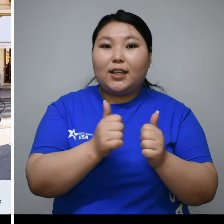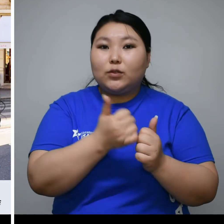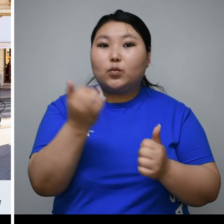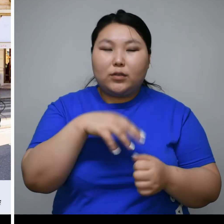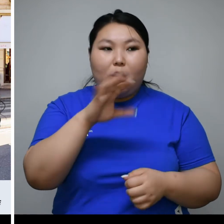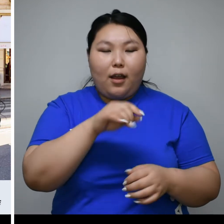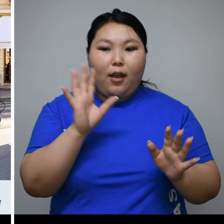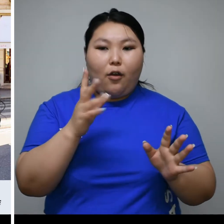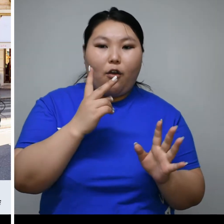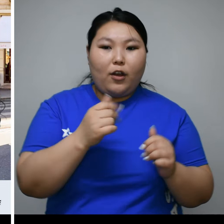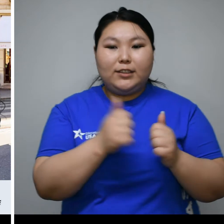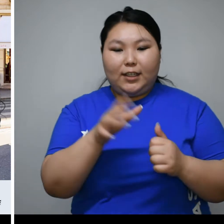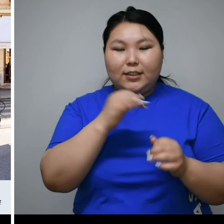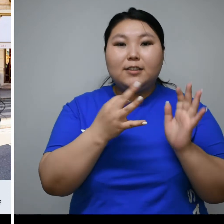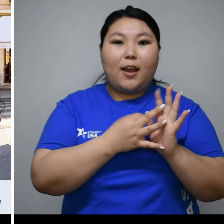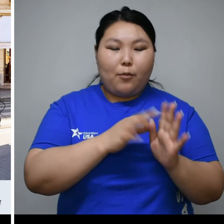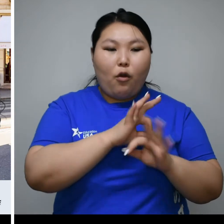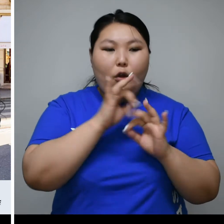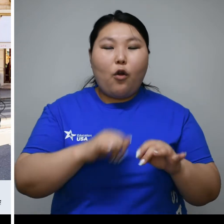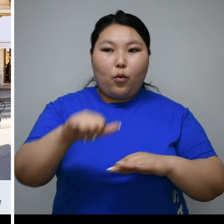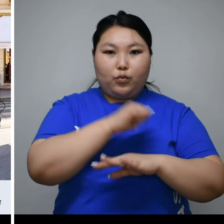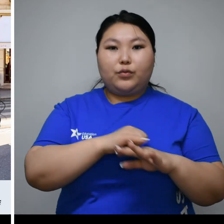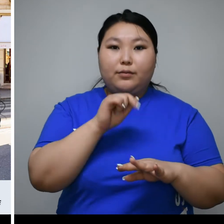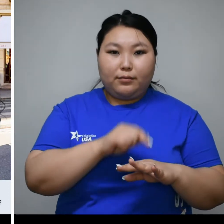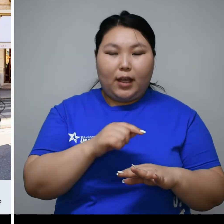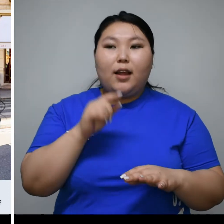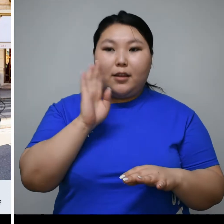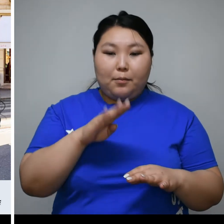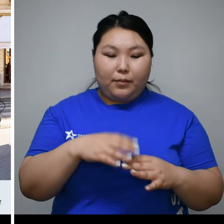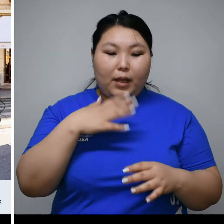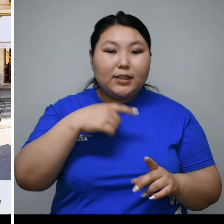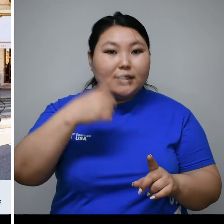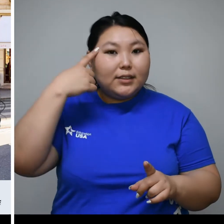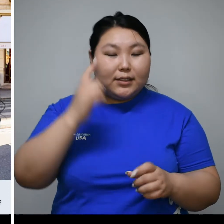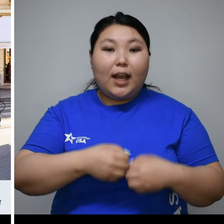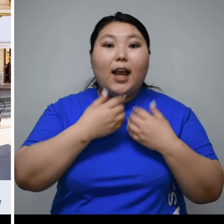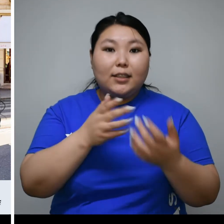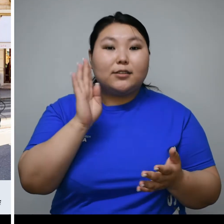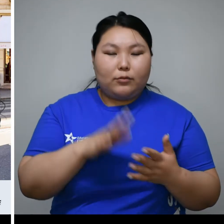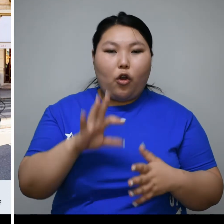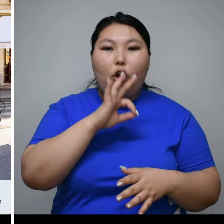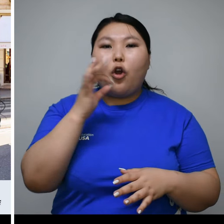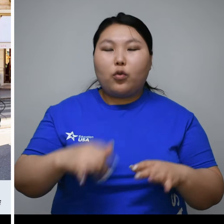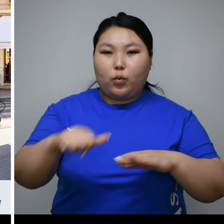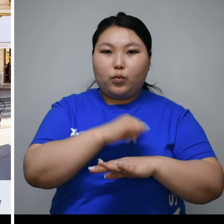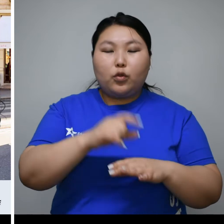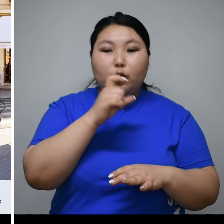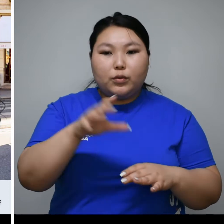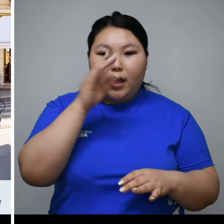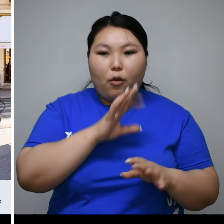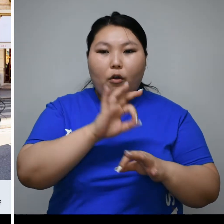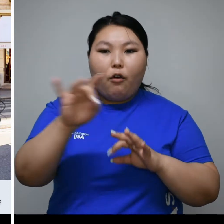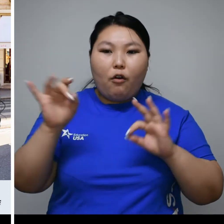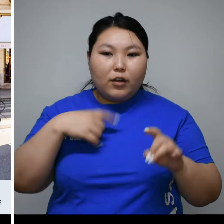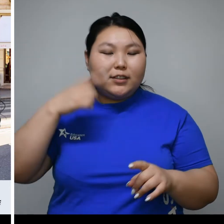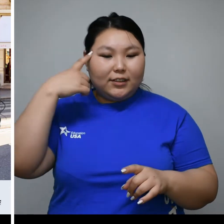найзууд одоо тэр 12 найзын маань 8 нь өөр улс, 8 өөр улсынх. Тийм болохоор ингээд санаа гаргасан ч гэсэн өөр улсын хүмүүс айгүй